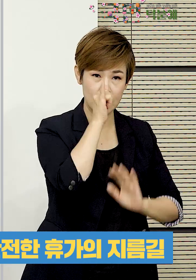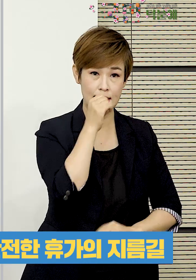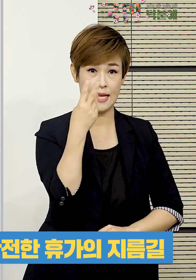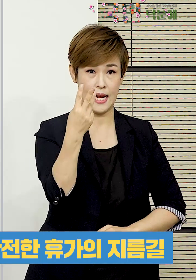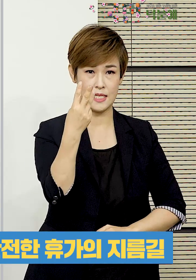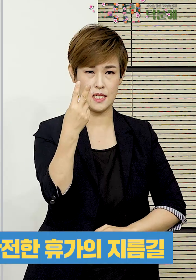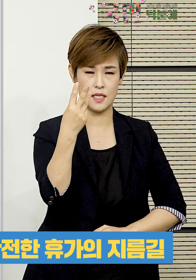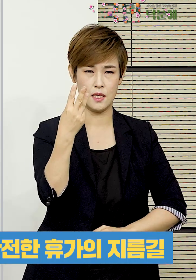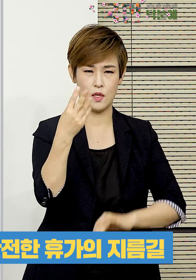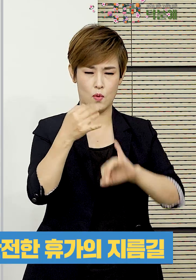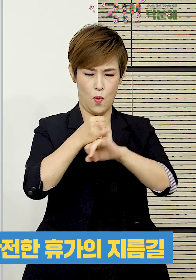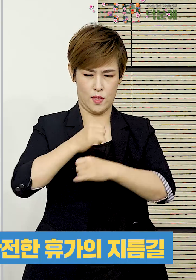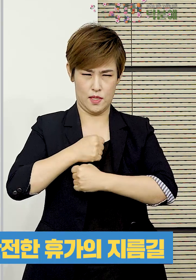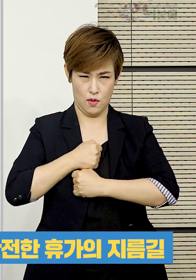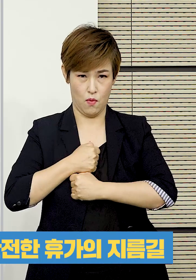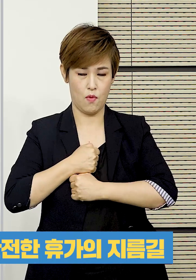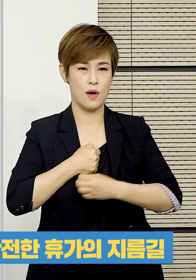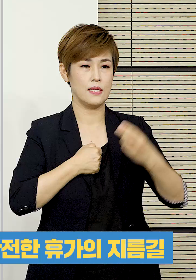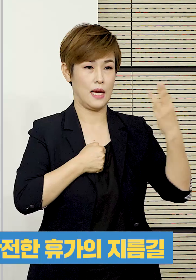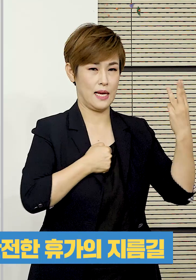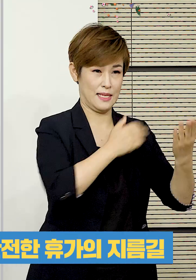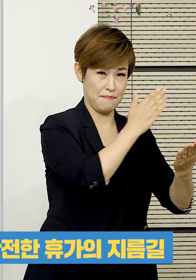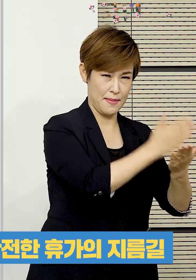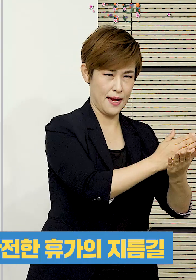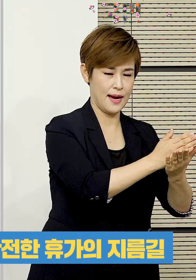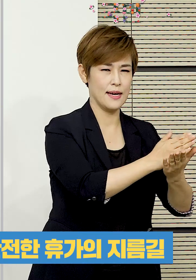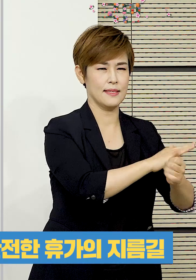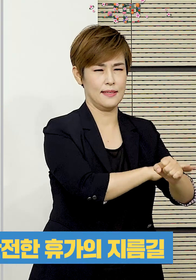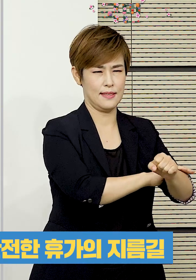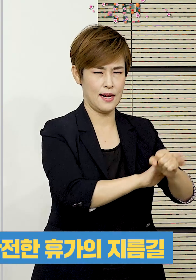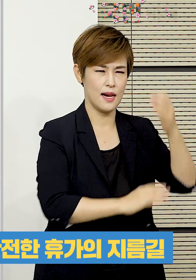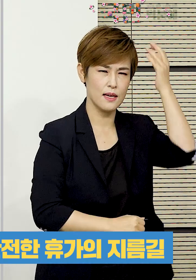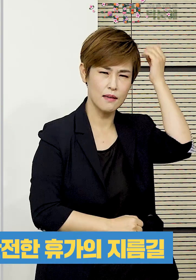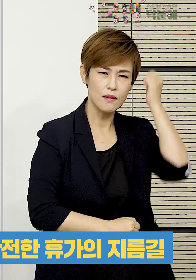안내드리는 세 가지는 반드시 실천해 주시고 세 가지는 반드시